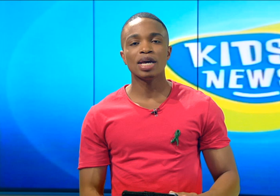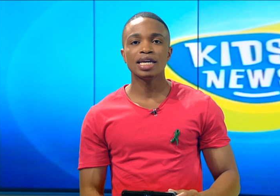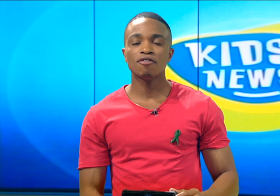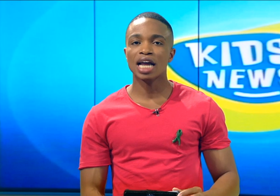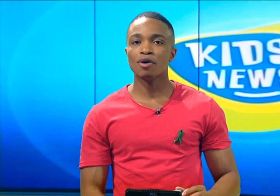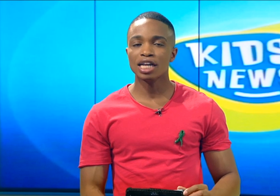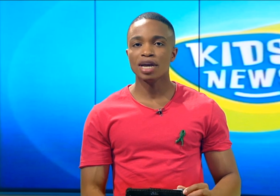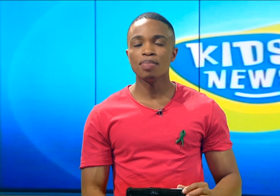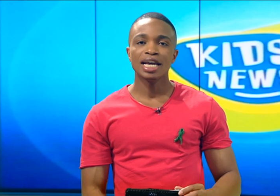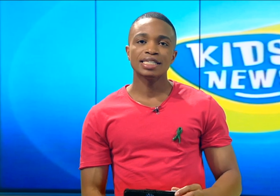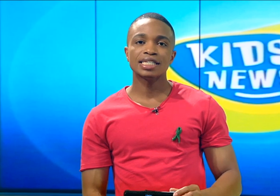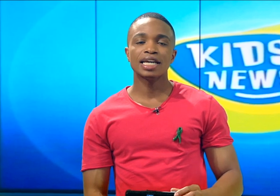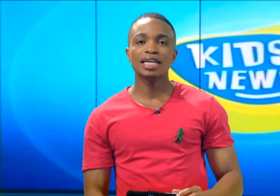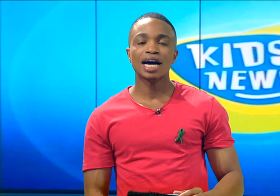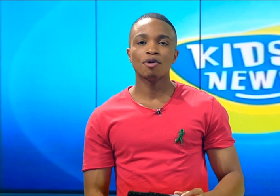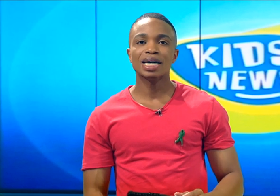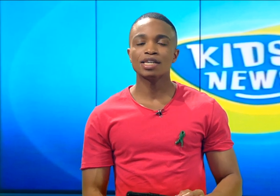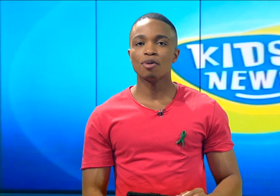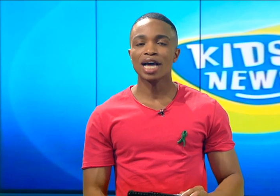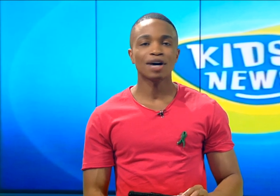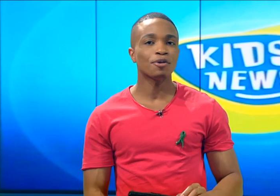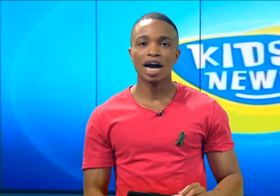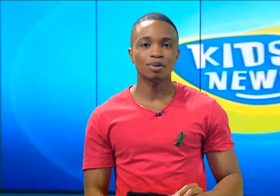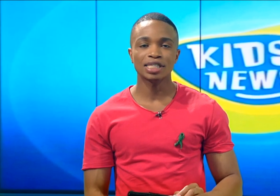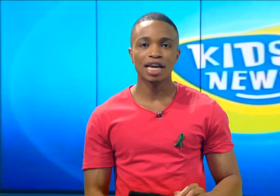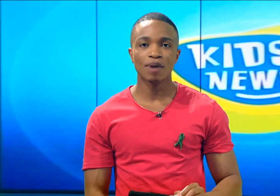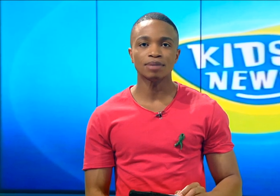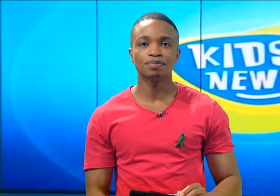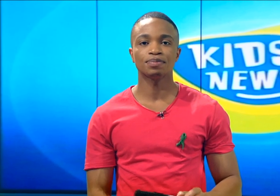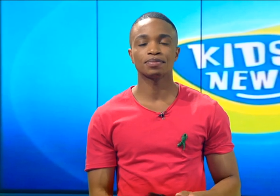siphinde sihlabe ikhefu la ohlelweni. Siyazikhininda uma sibuya ungaphuthelwa.